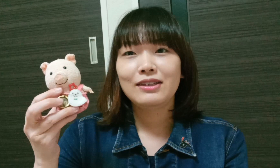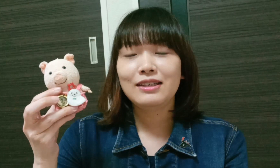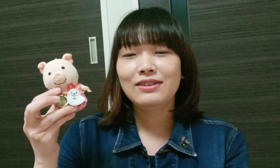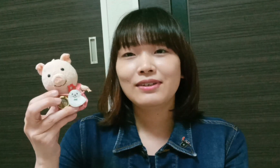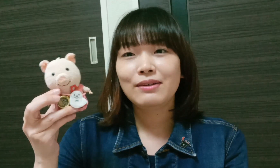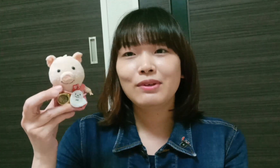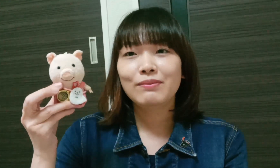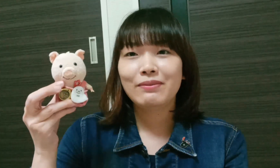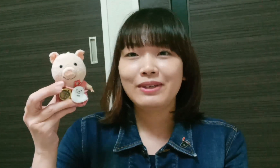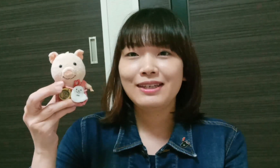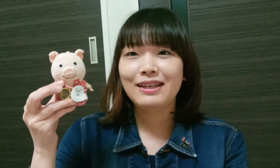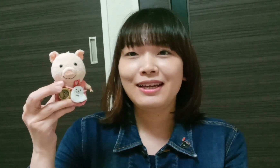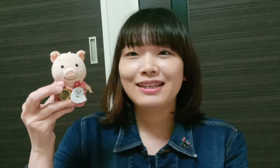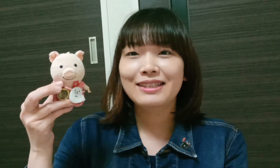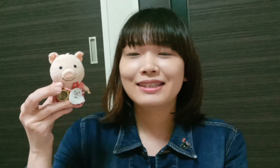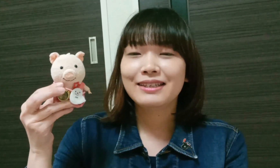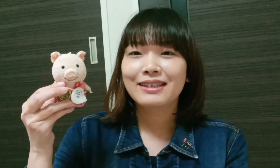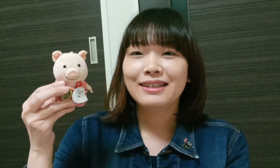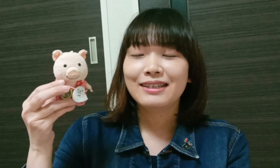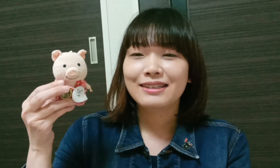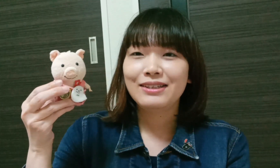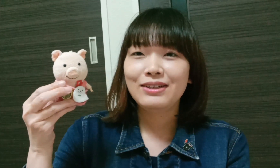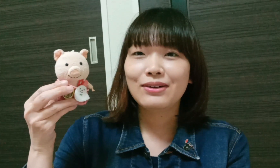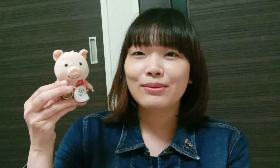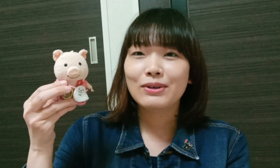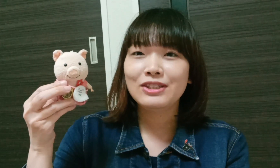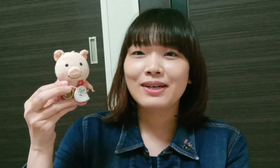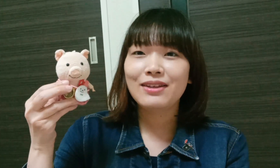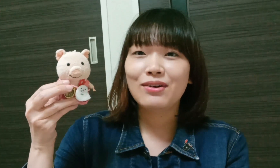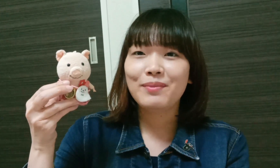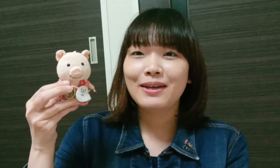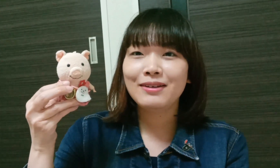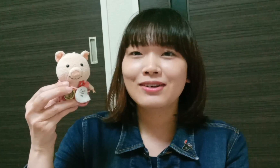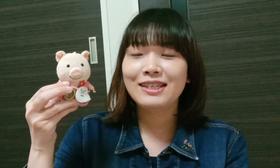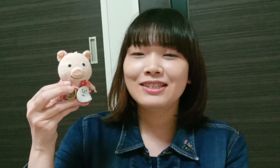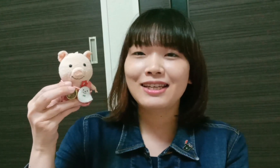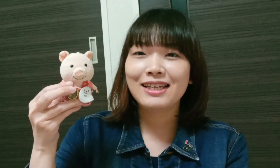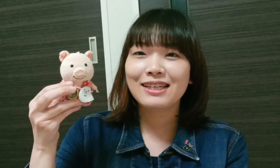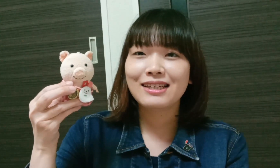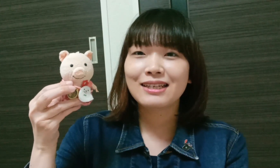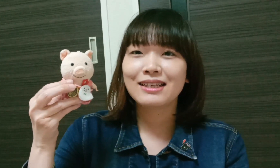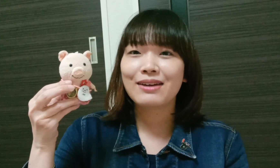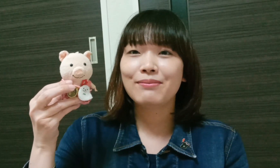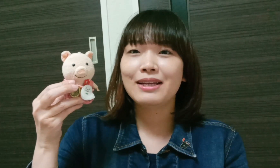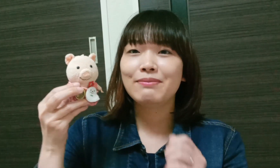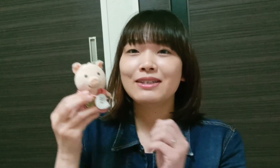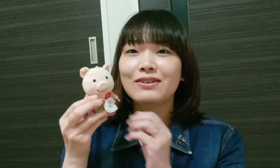こんにちは、もんまみきです。今日も手話のお勉強一緒に頑張りましょう。